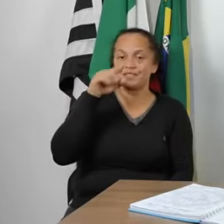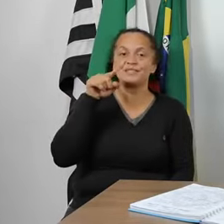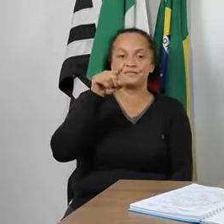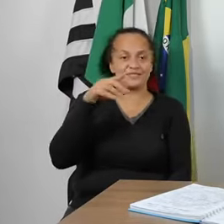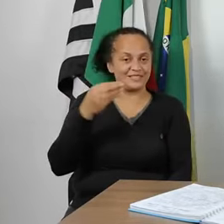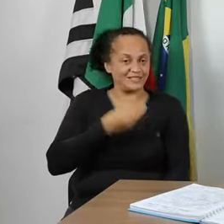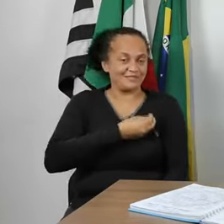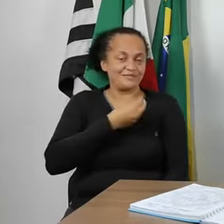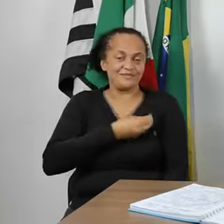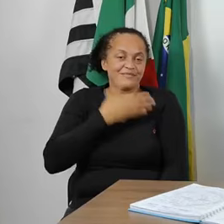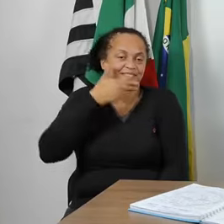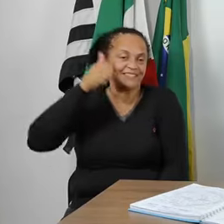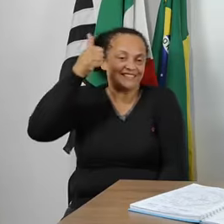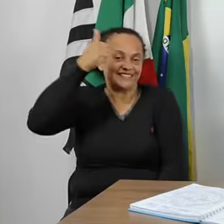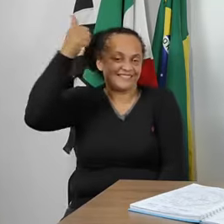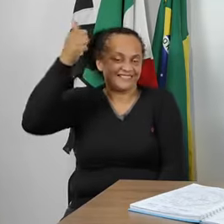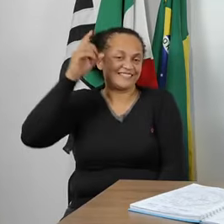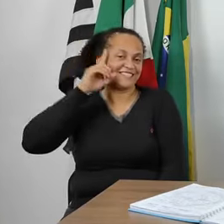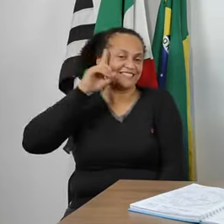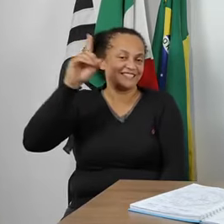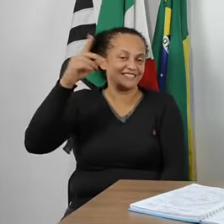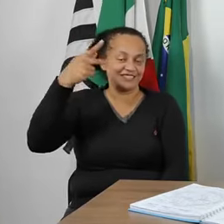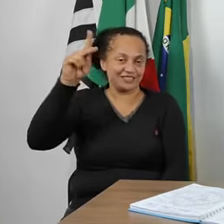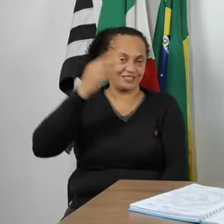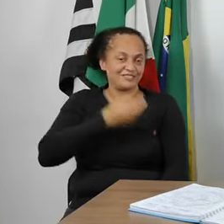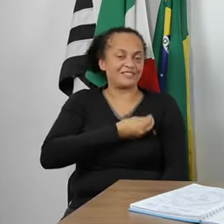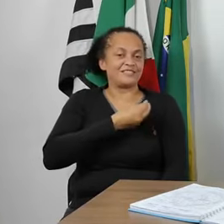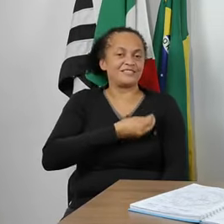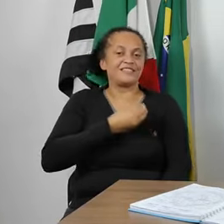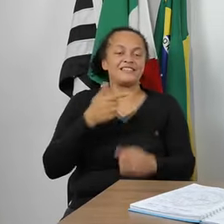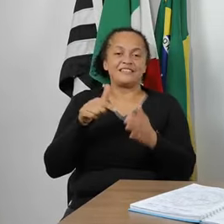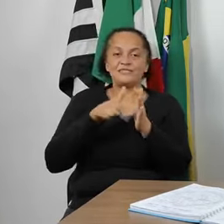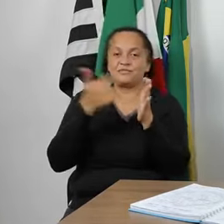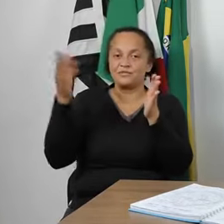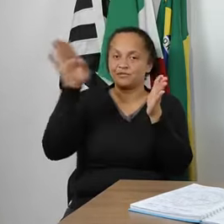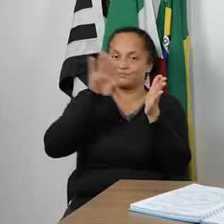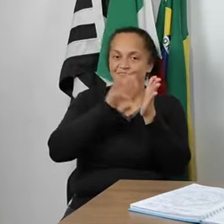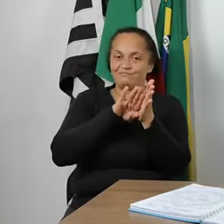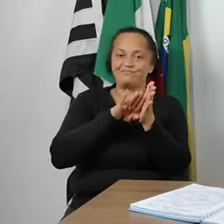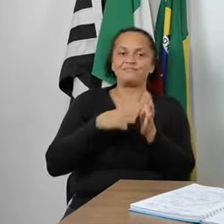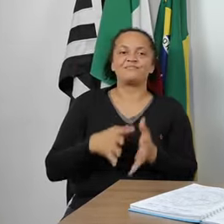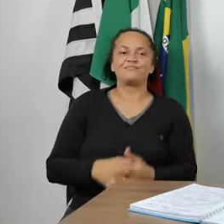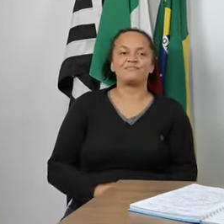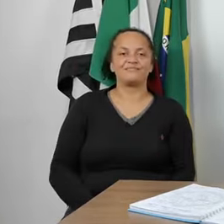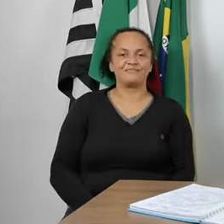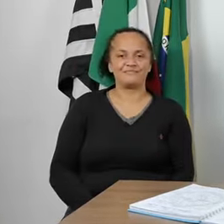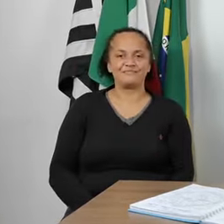melhores dias da sua vida antes da volta de Jesus. Amém? Deus te abençoe.